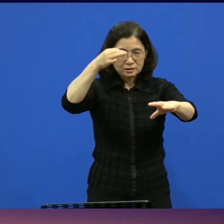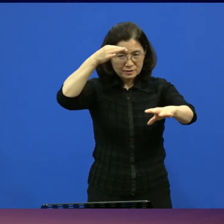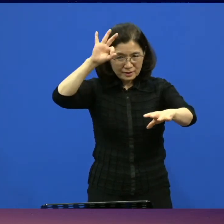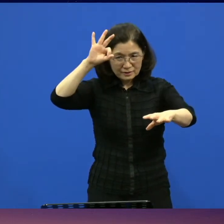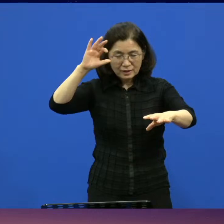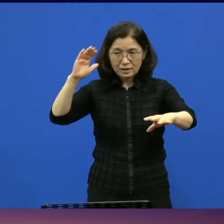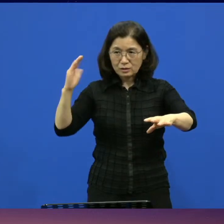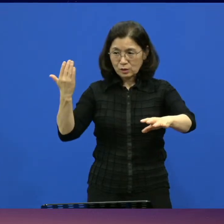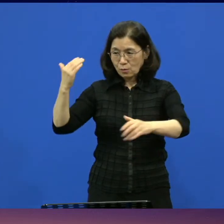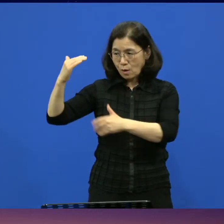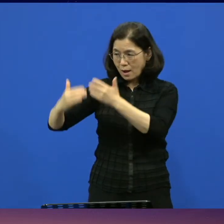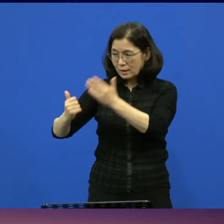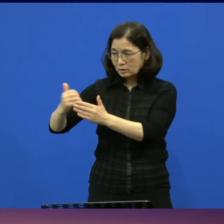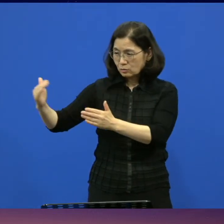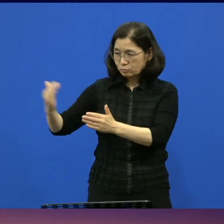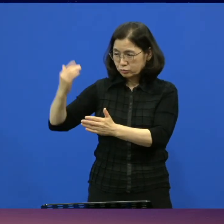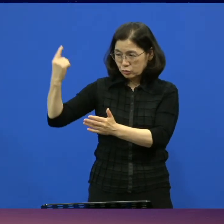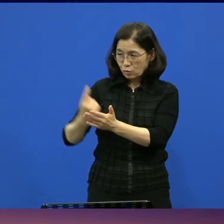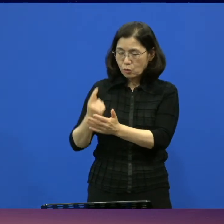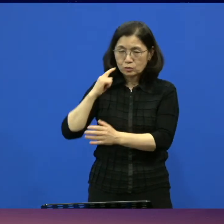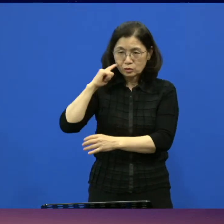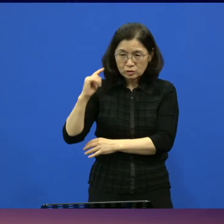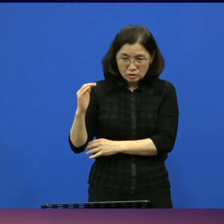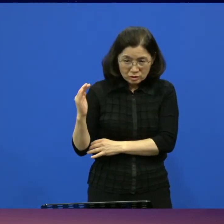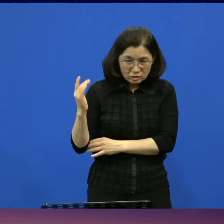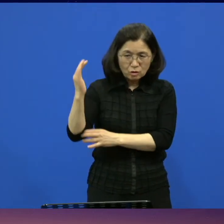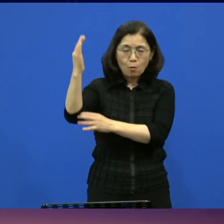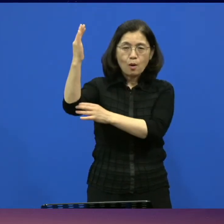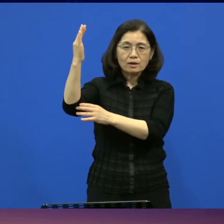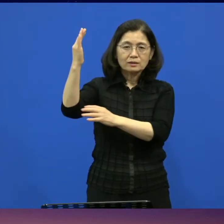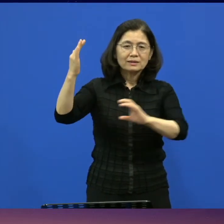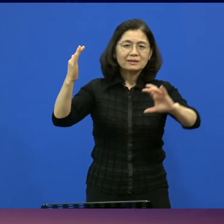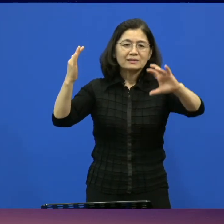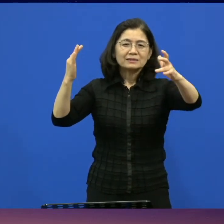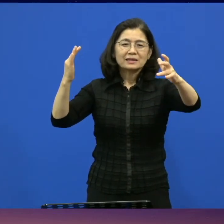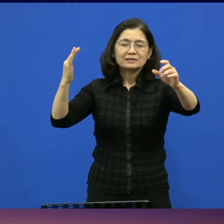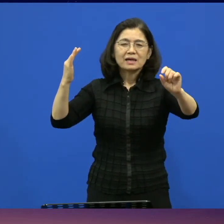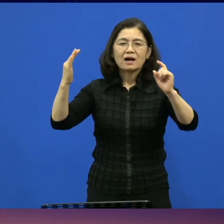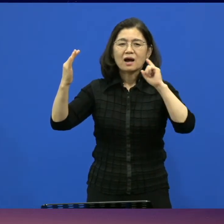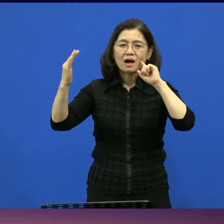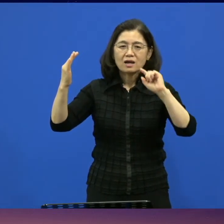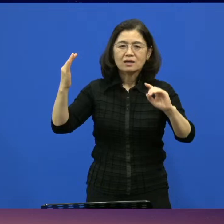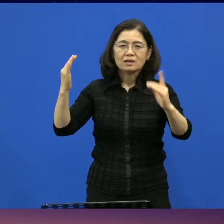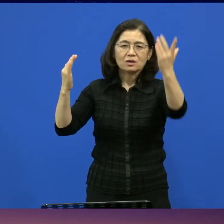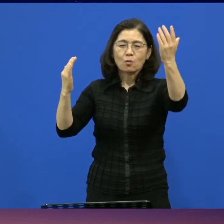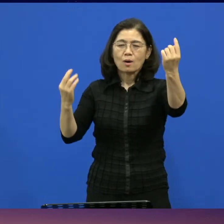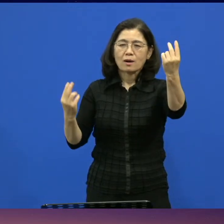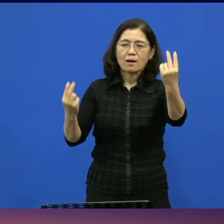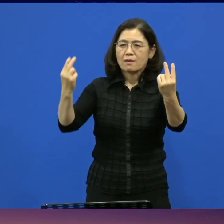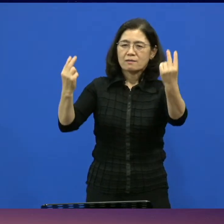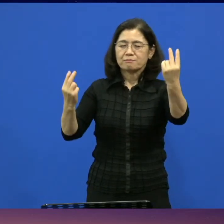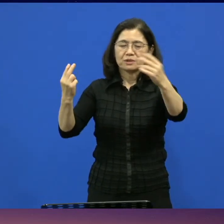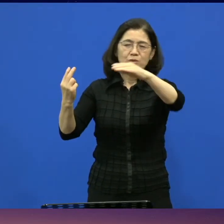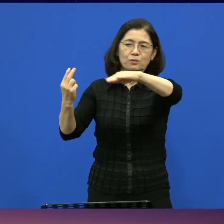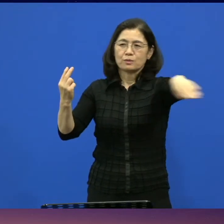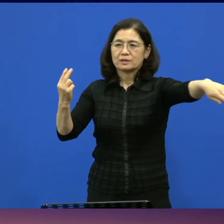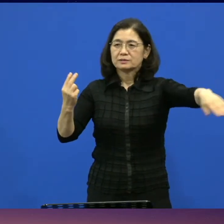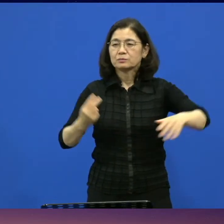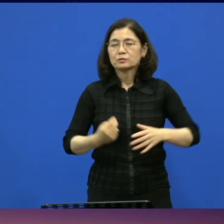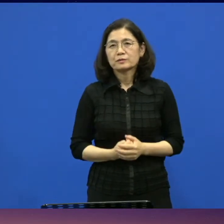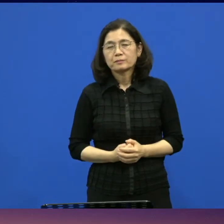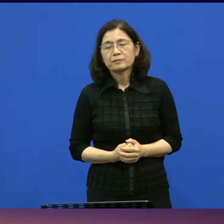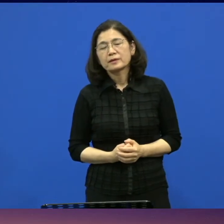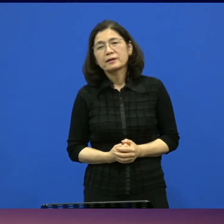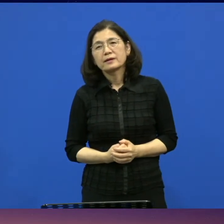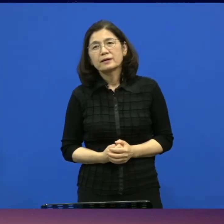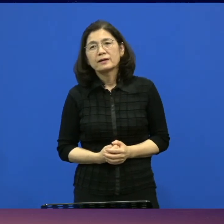하나님으로부터 나오는 영광은 이 세상의 어떤 것과 비교가 안 돼요. 그 영광을 우리가 경험하면 더 이상 우리의 연약함은 문제가 되지